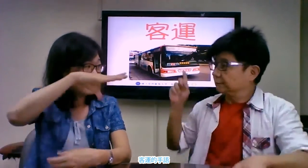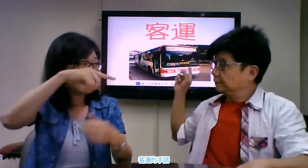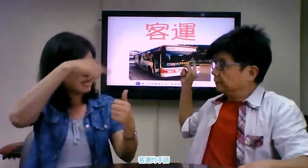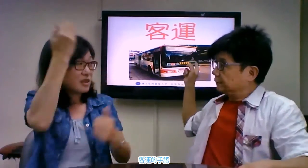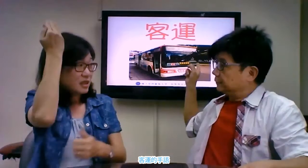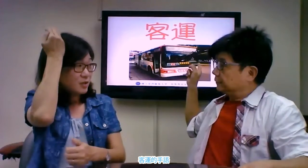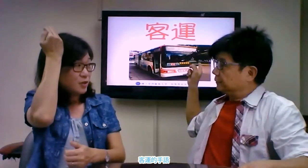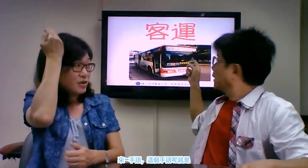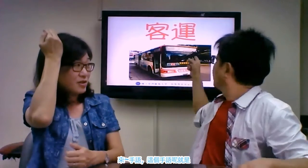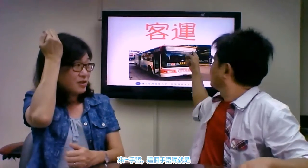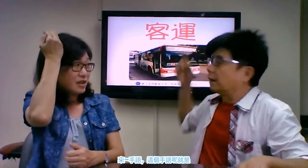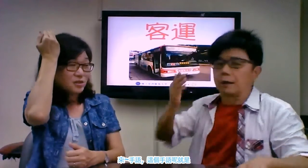先这个客运，来手语，